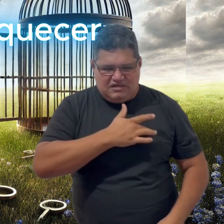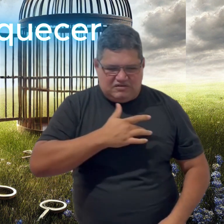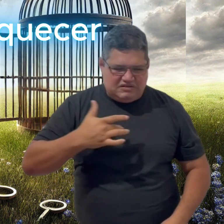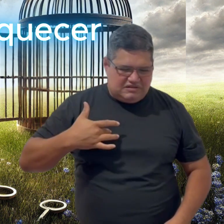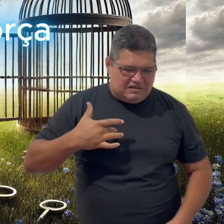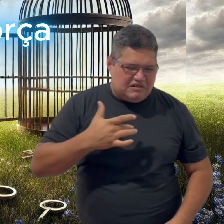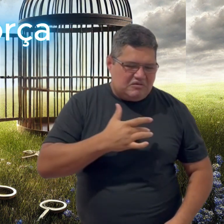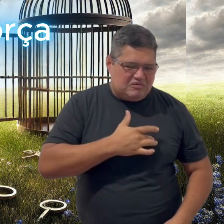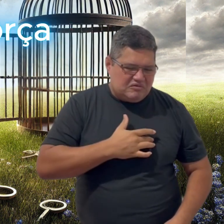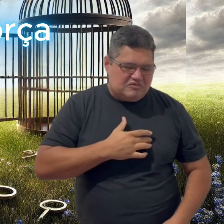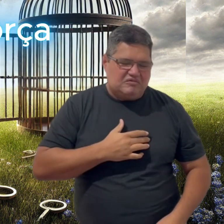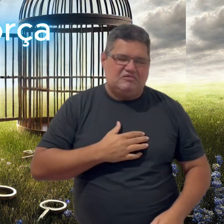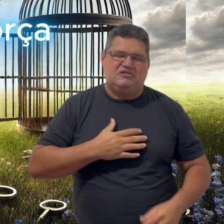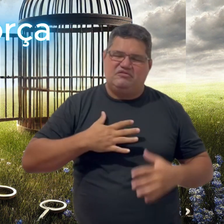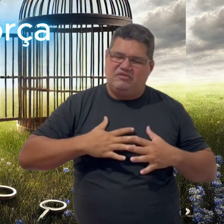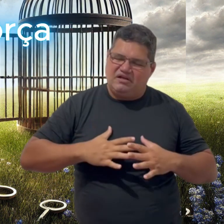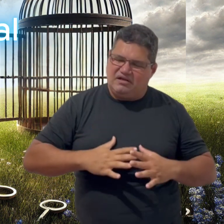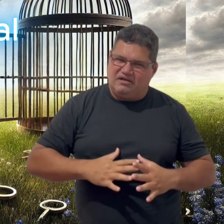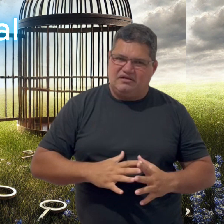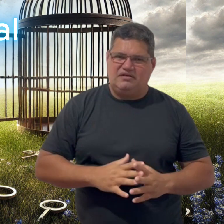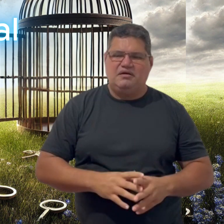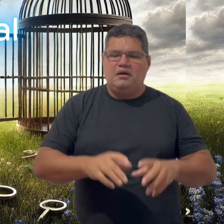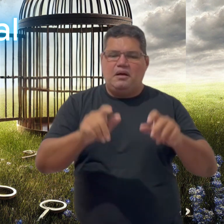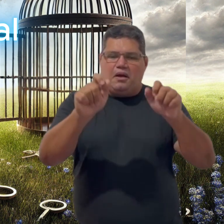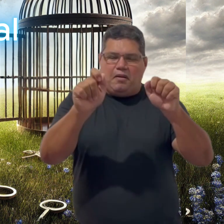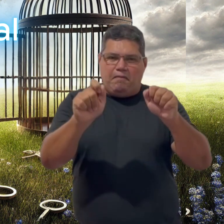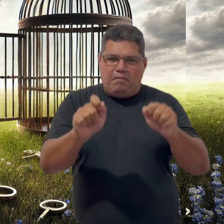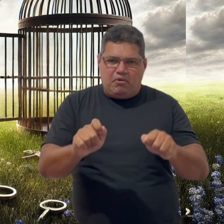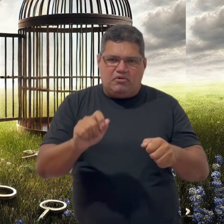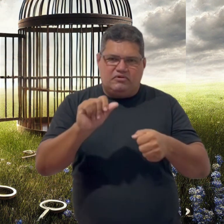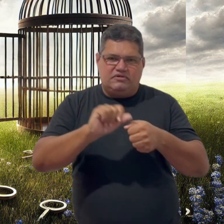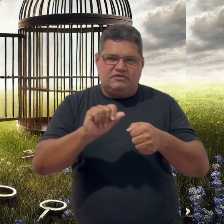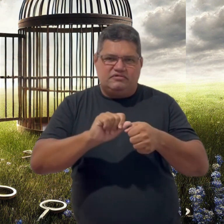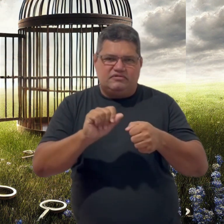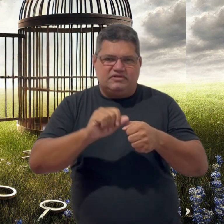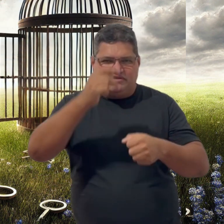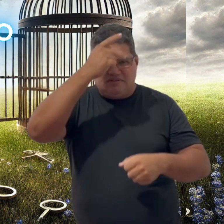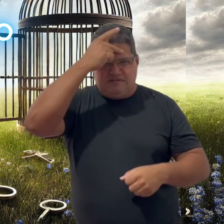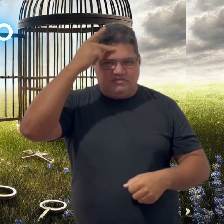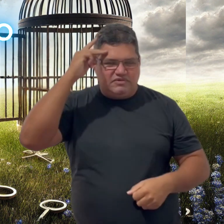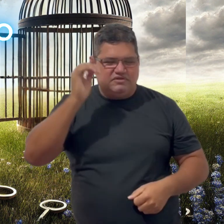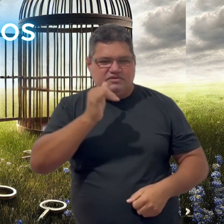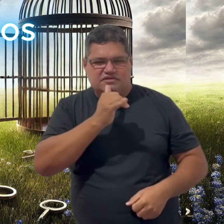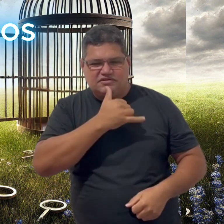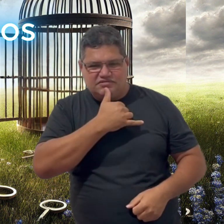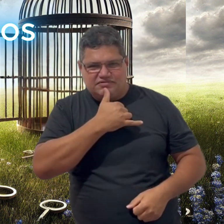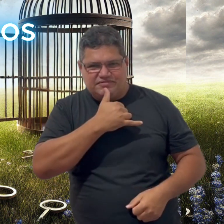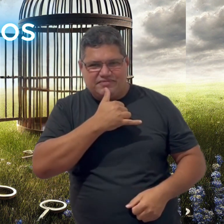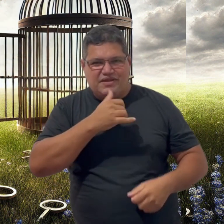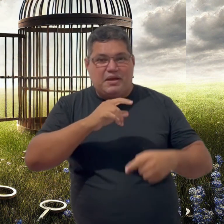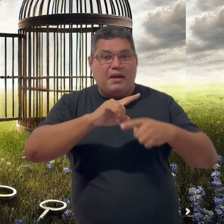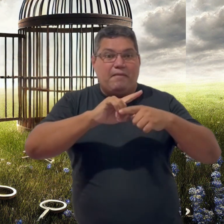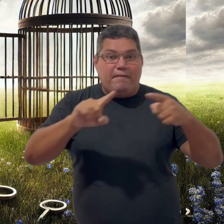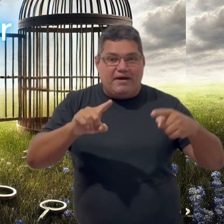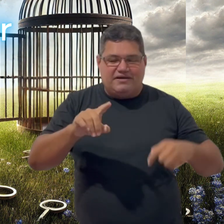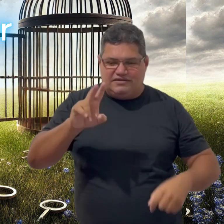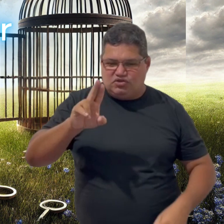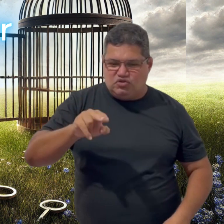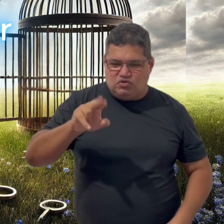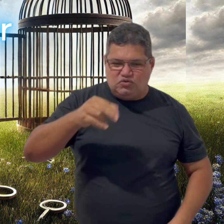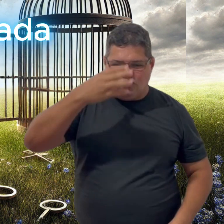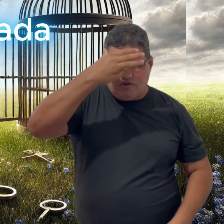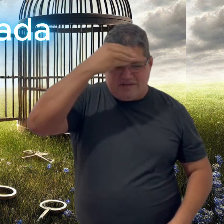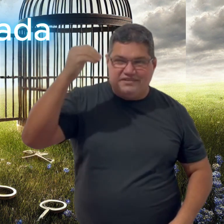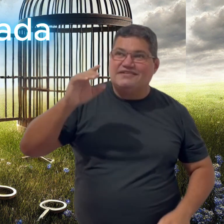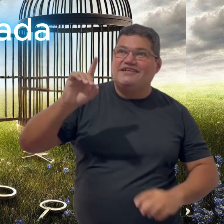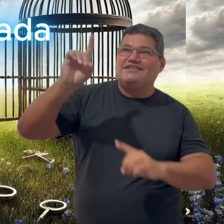enfraquecer a nossa força espiritual. Mas não desistamos de